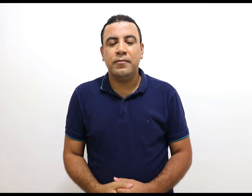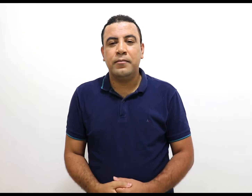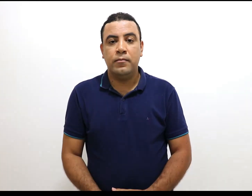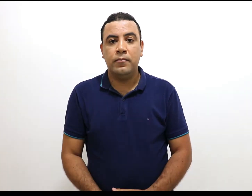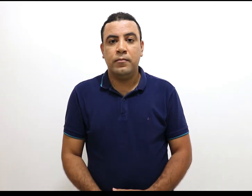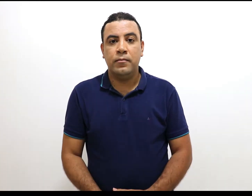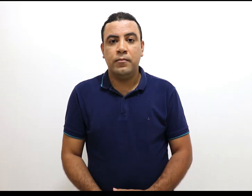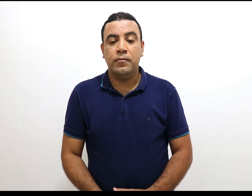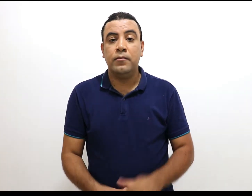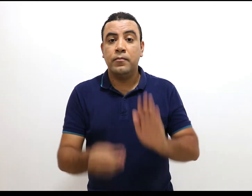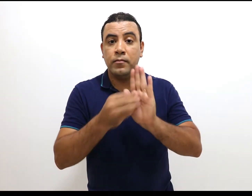Multimídia.